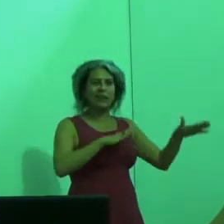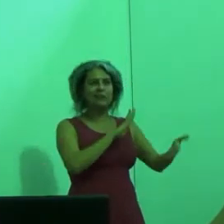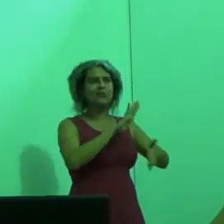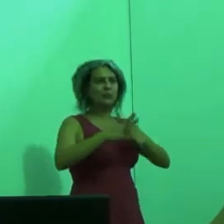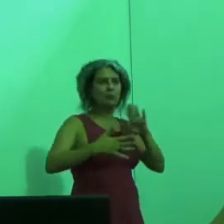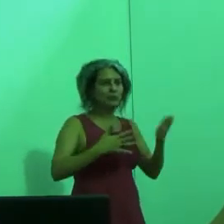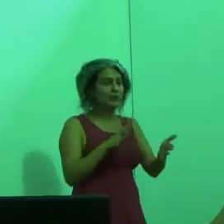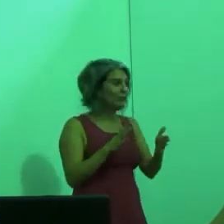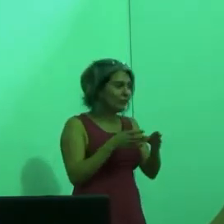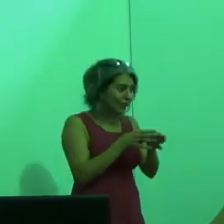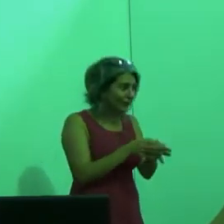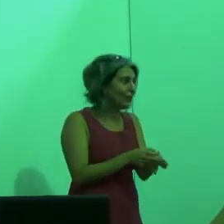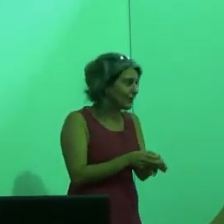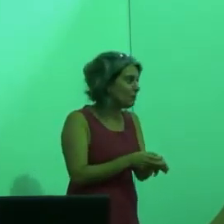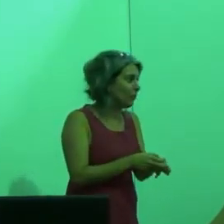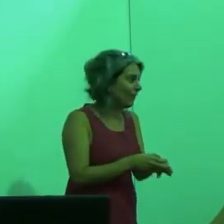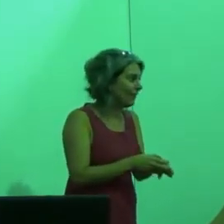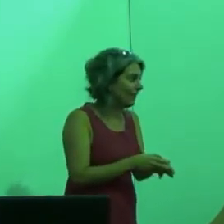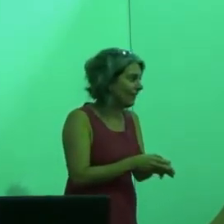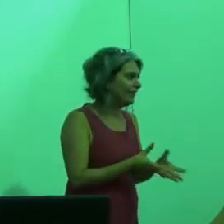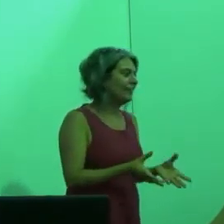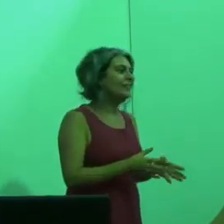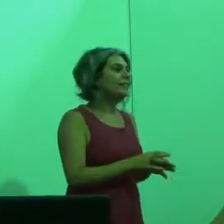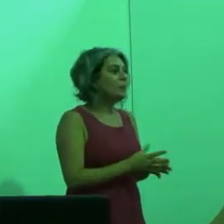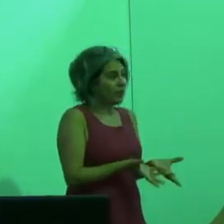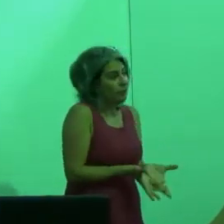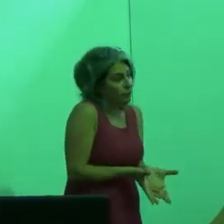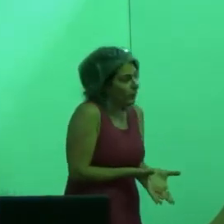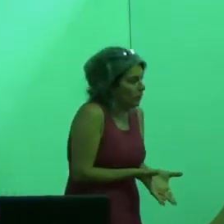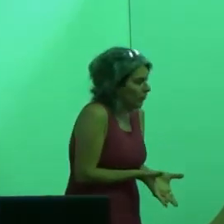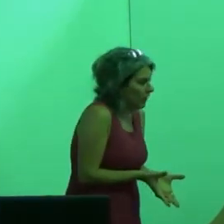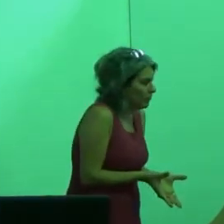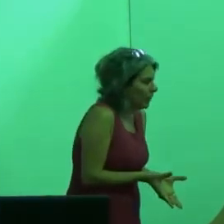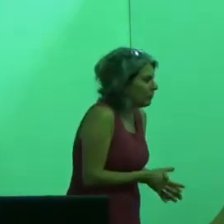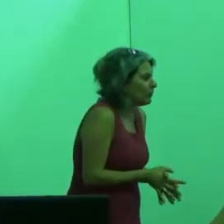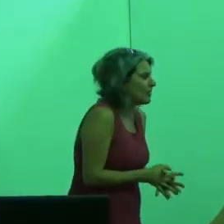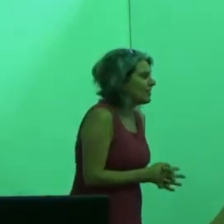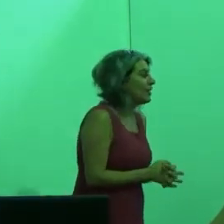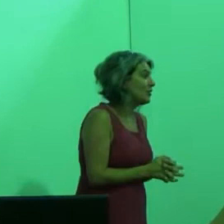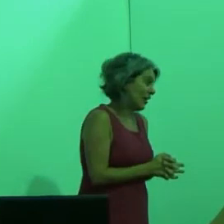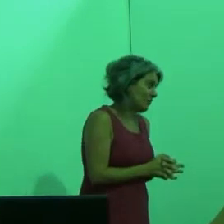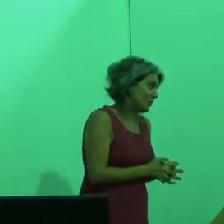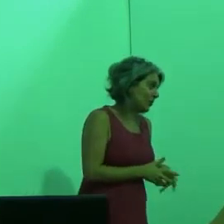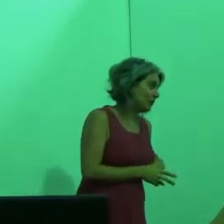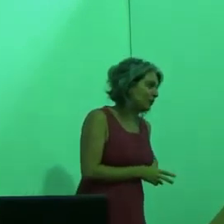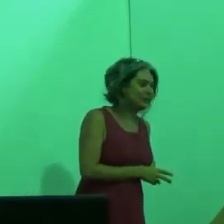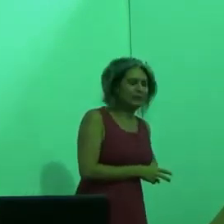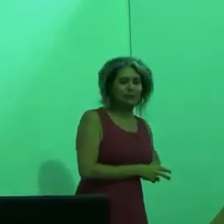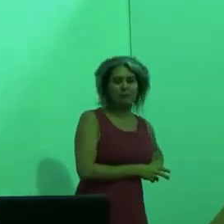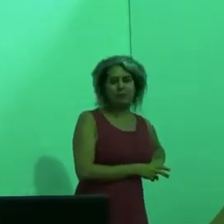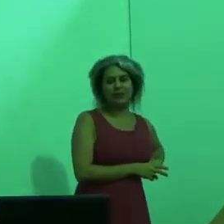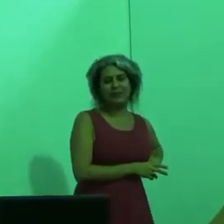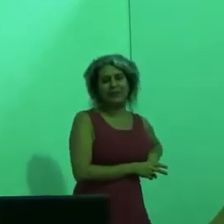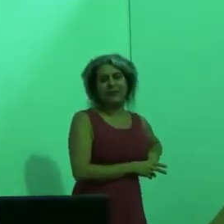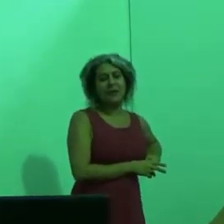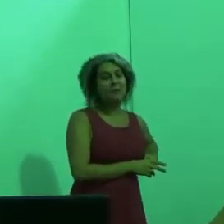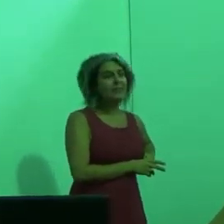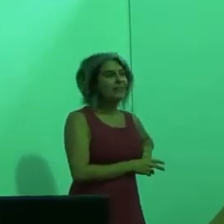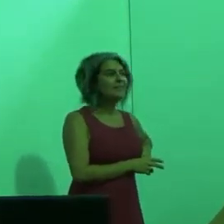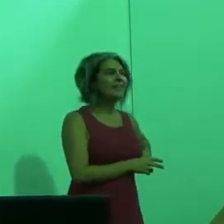língua de todo mundo, a gente está falando a língua da nossa bolha, né? Porque vive numa bolha, vive numa universidade, a gente sabe que nós vivemos numa bolha. Mas queria dizer que eu